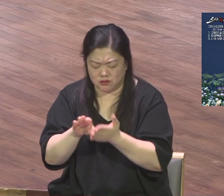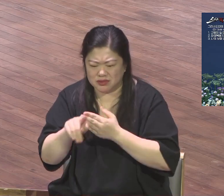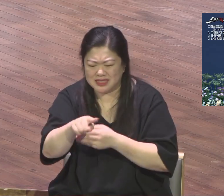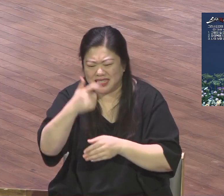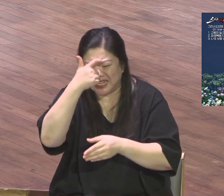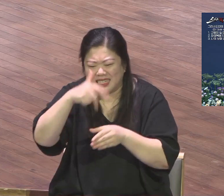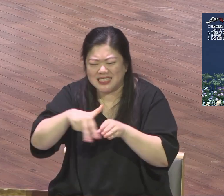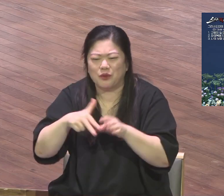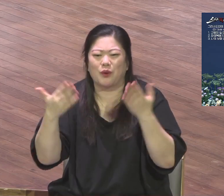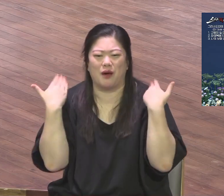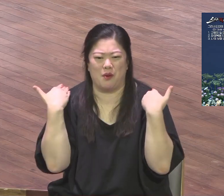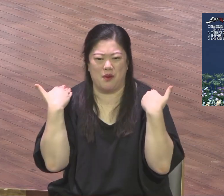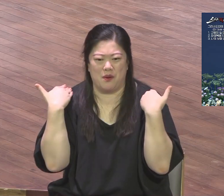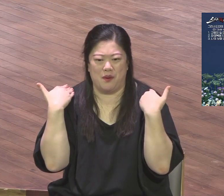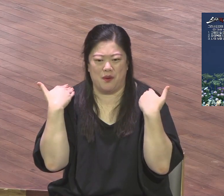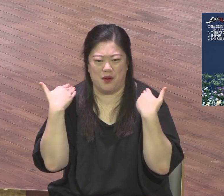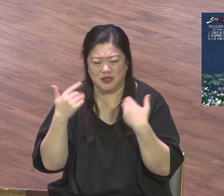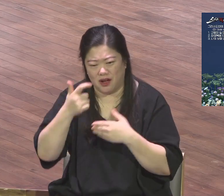어린이 전도협회 주관의 교사